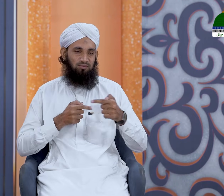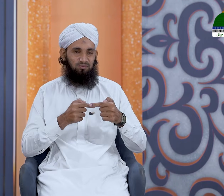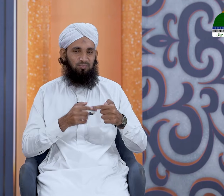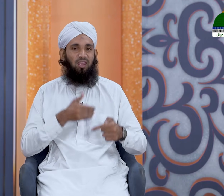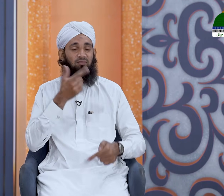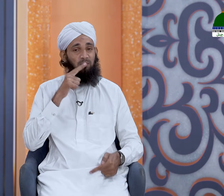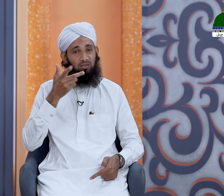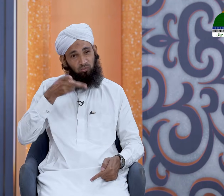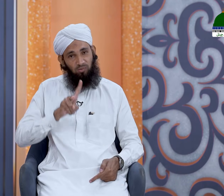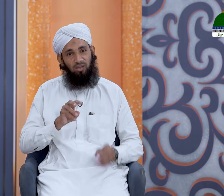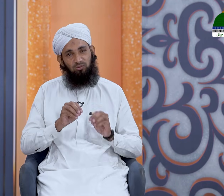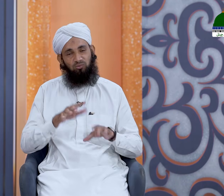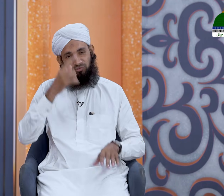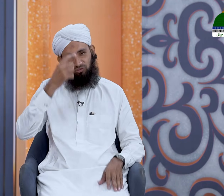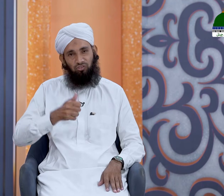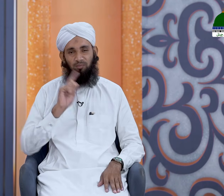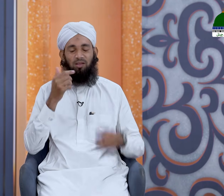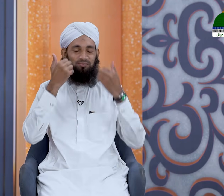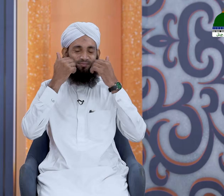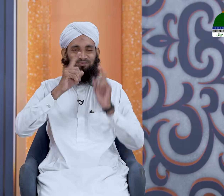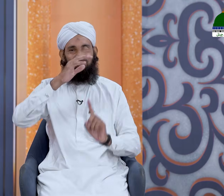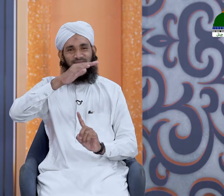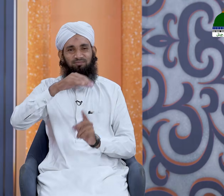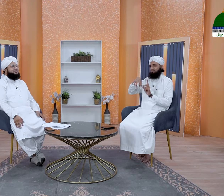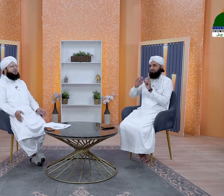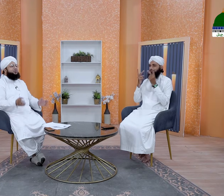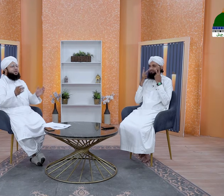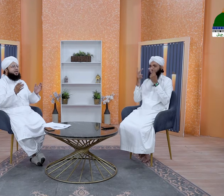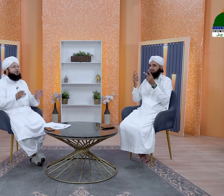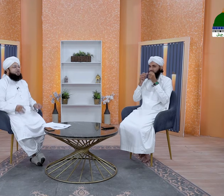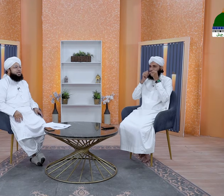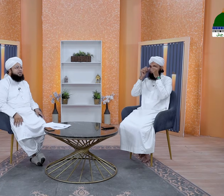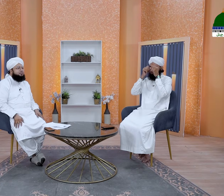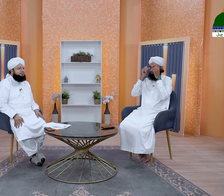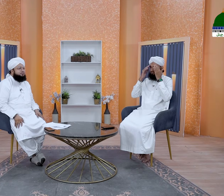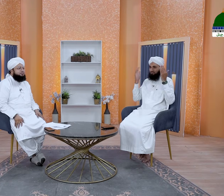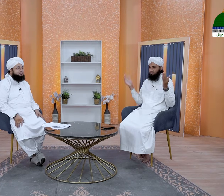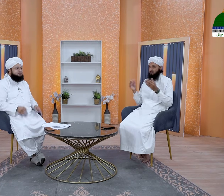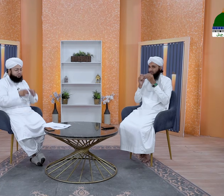میں آپ سے ملاقات ہوگی۔ اپنا بہت سارا خیال رکھیے گا، مدنی چینل دیکھتے رہیے گا۔ صلو علی الحبیب۔